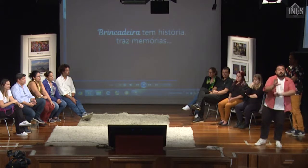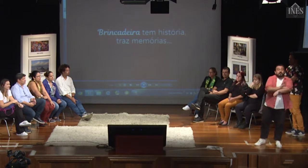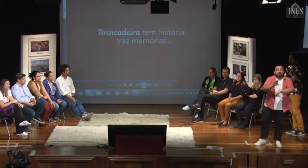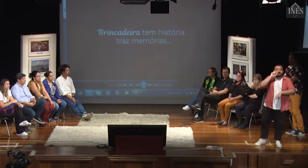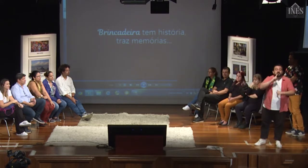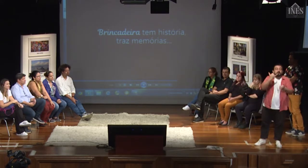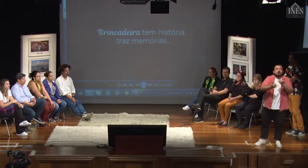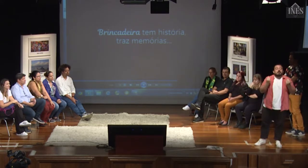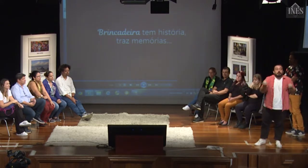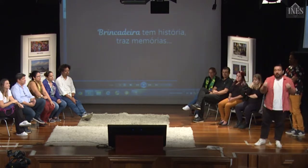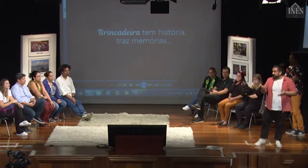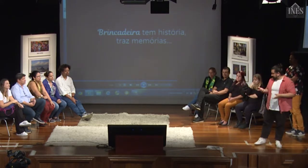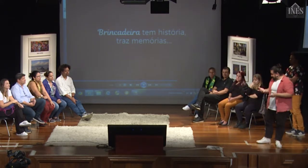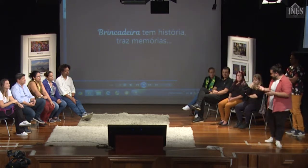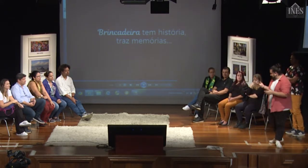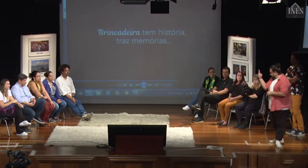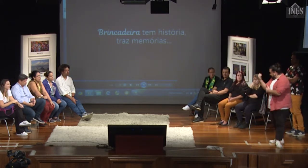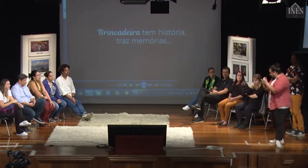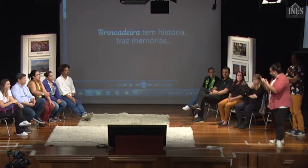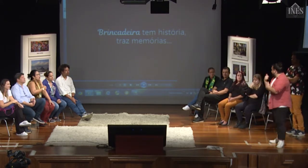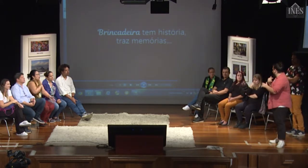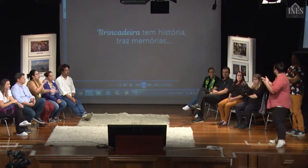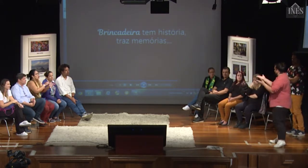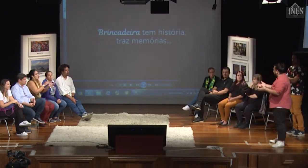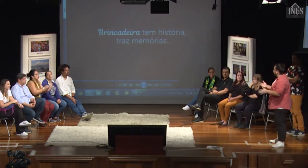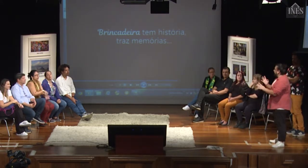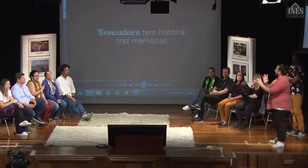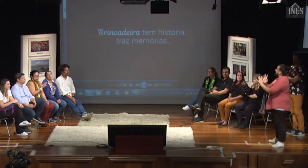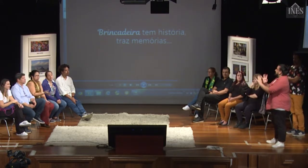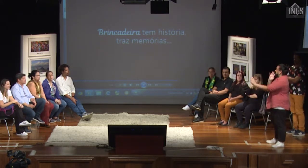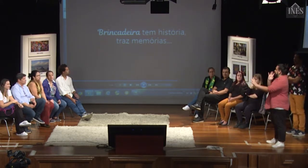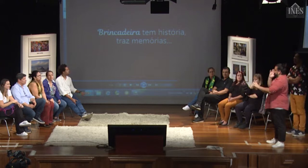brincadeiras com ouvintes, mas e brincadeiras da cultura surda? Tem duas brincadeiras, então.